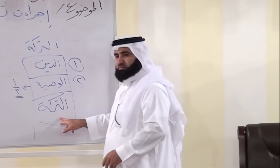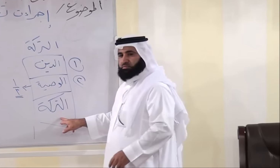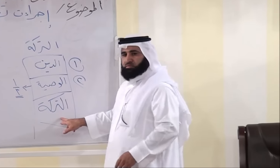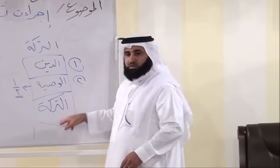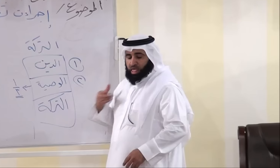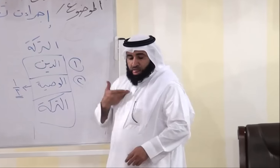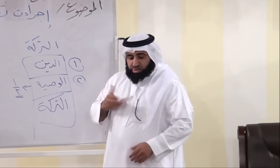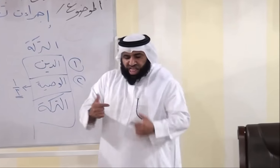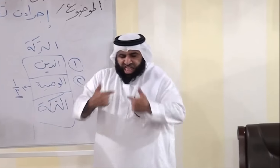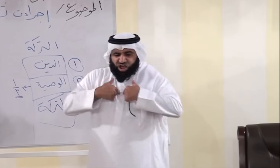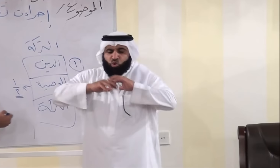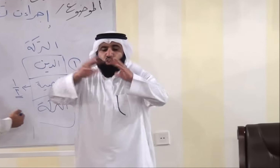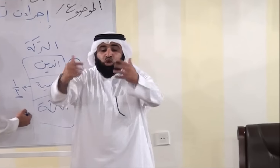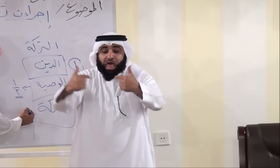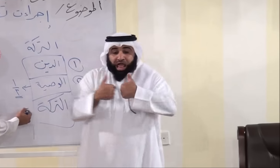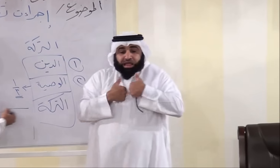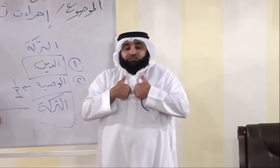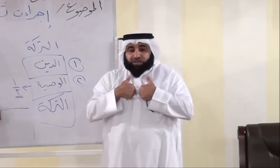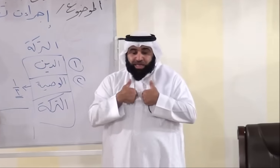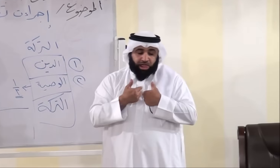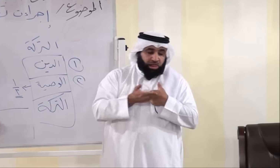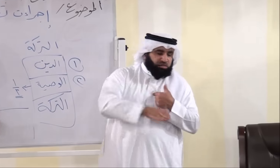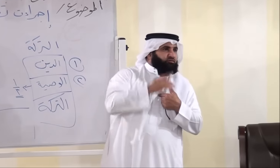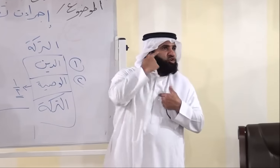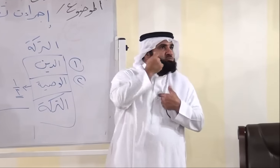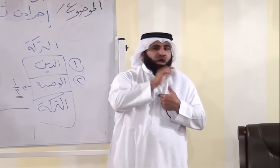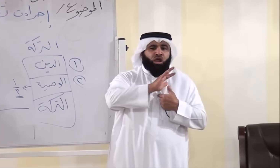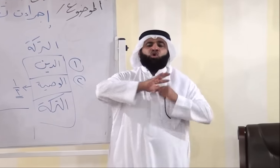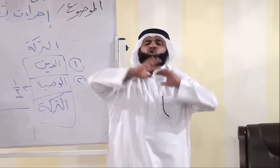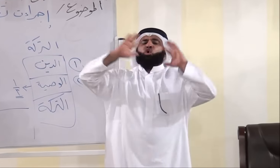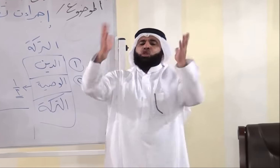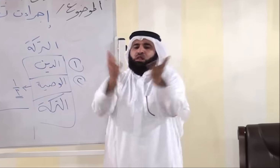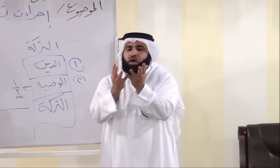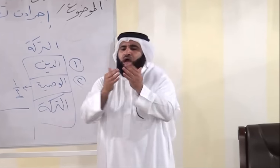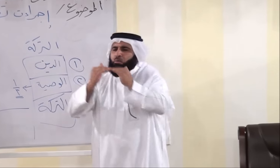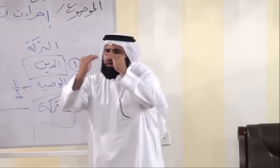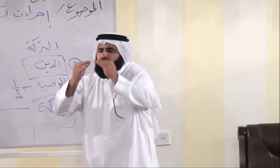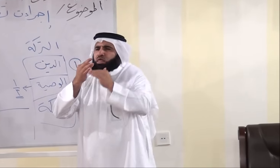المتبقي هذا اللي هو الخاص بالورثة.